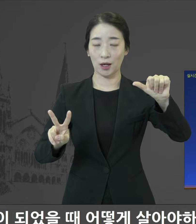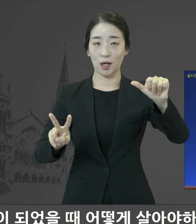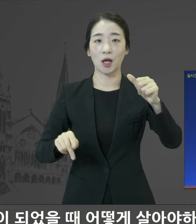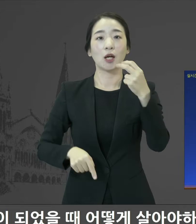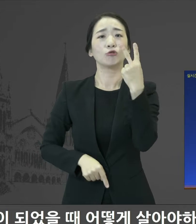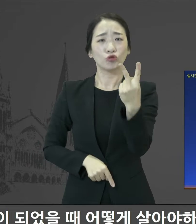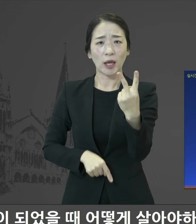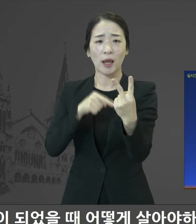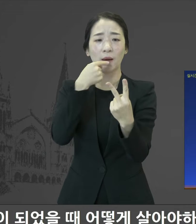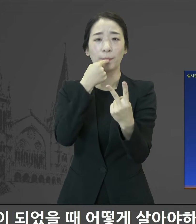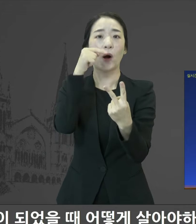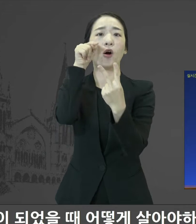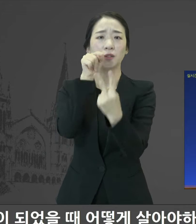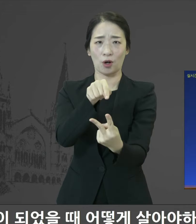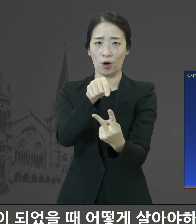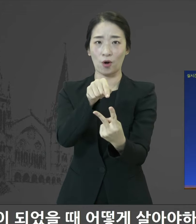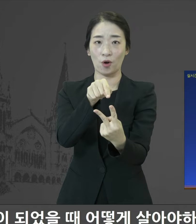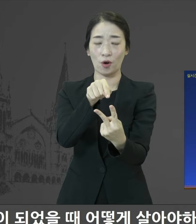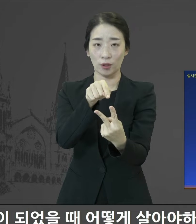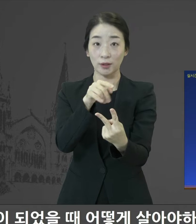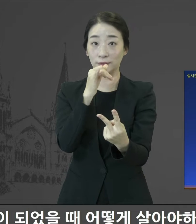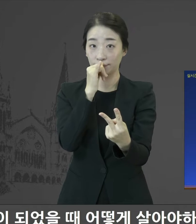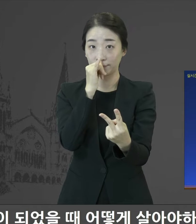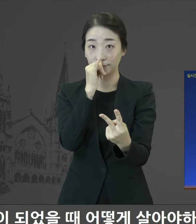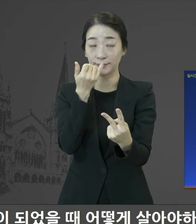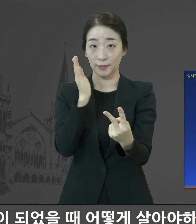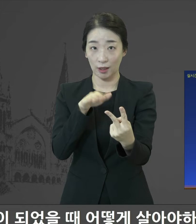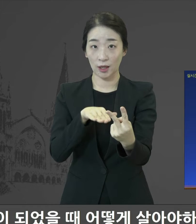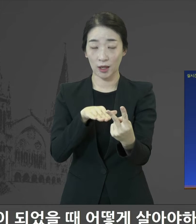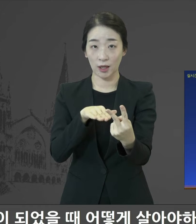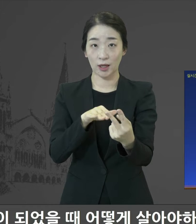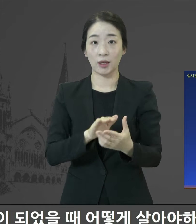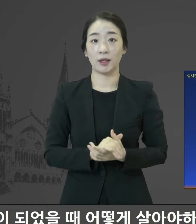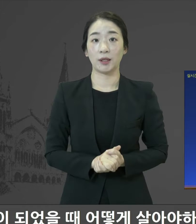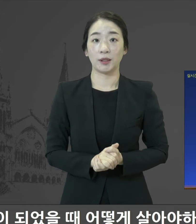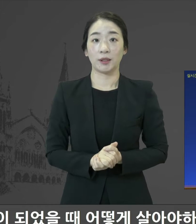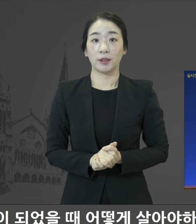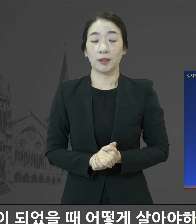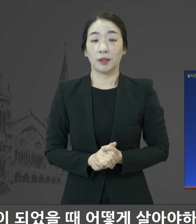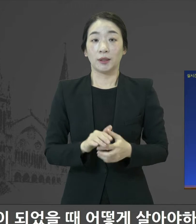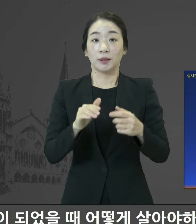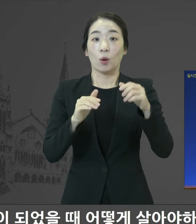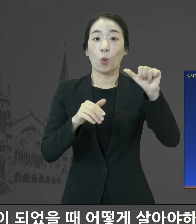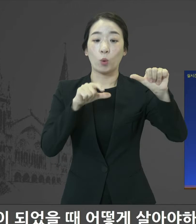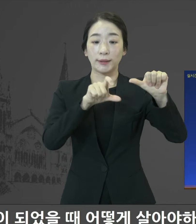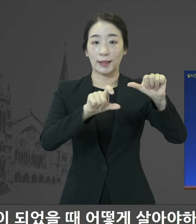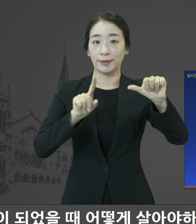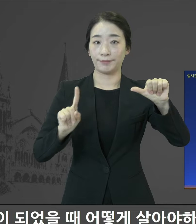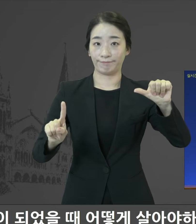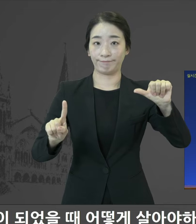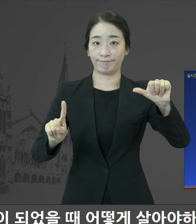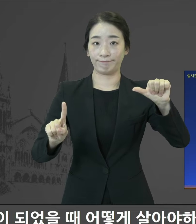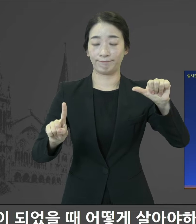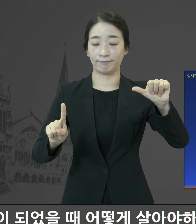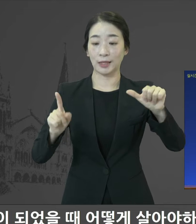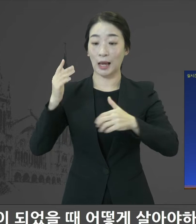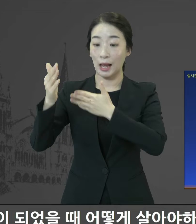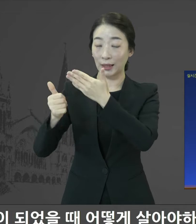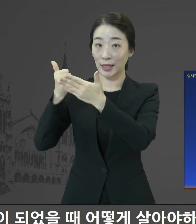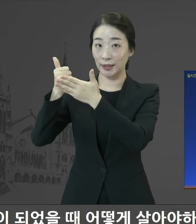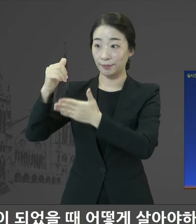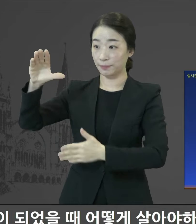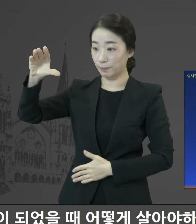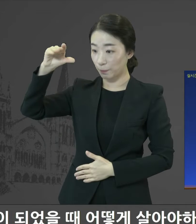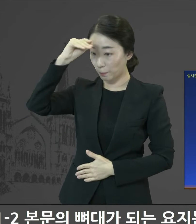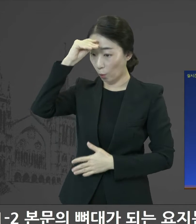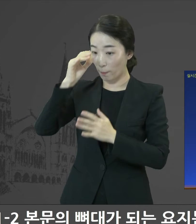본문에 이 뼈대가 되는 요지는 1절에 하나님을 본받는